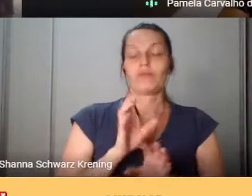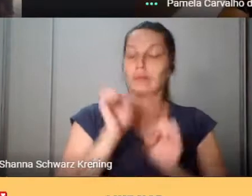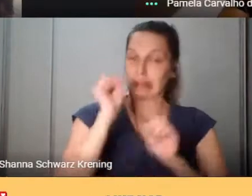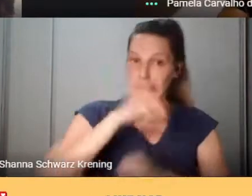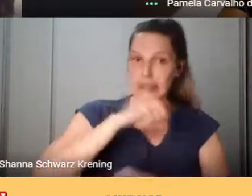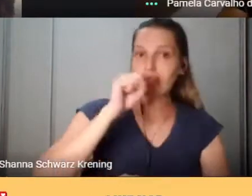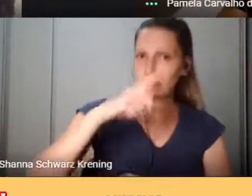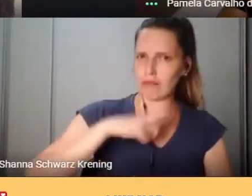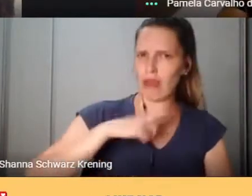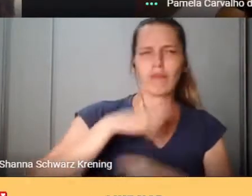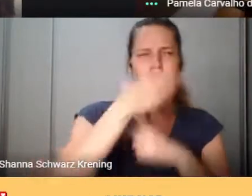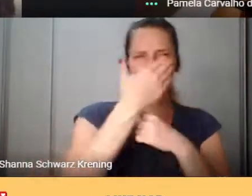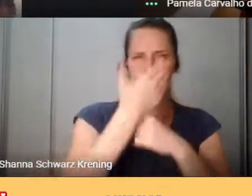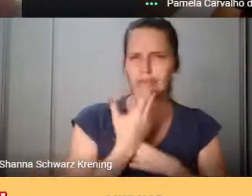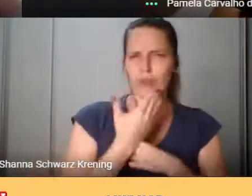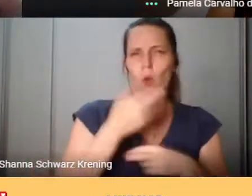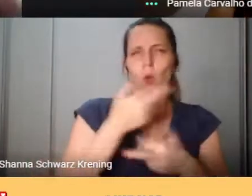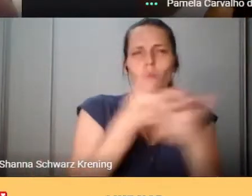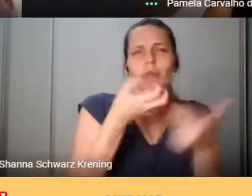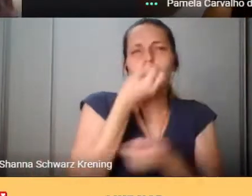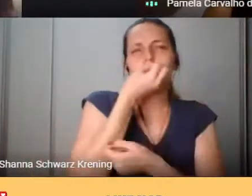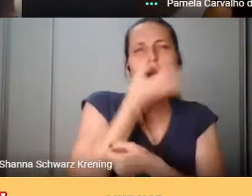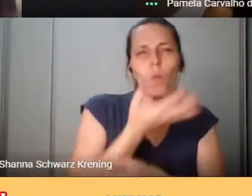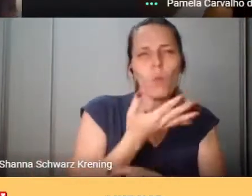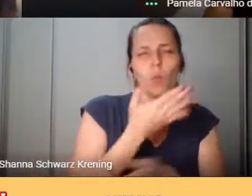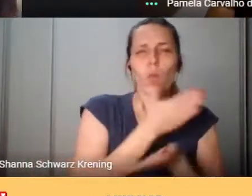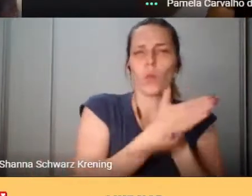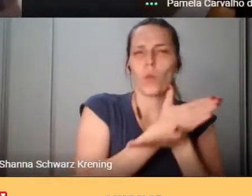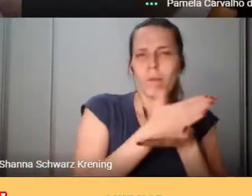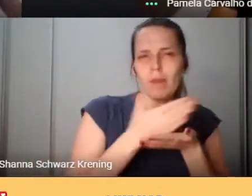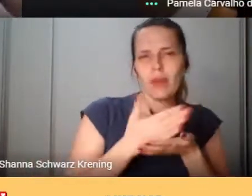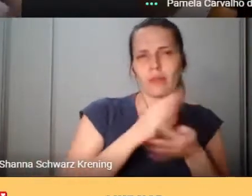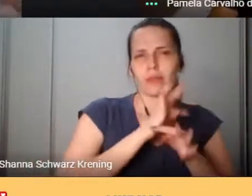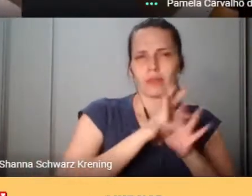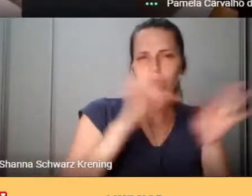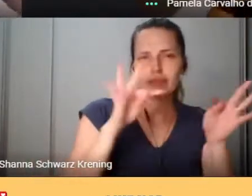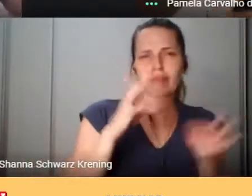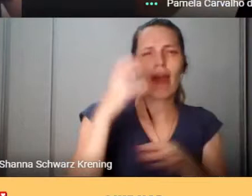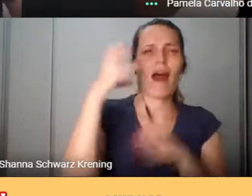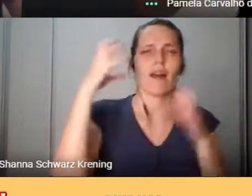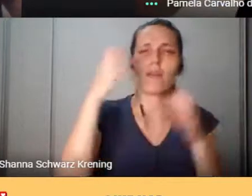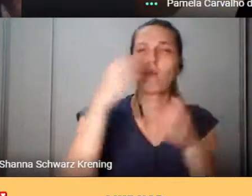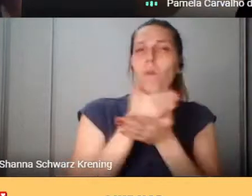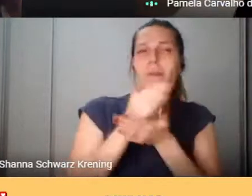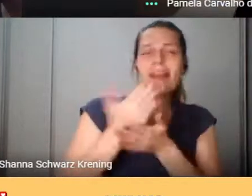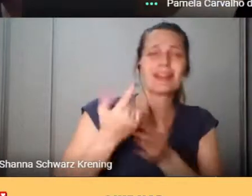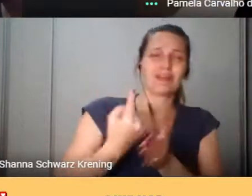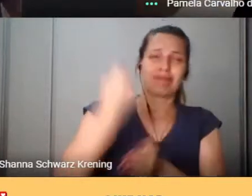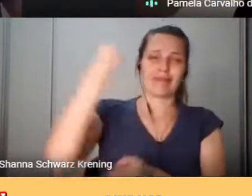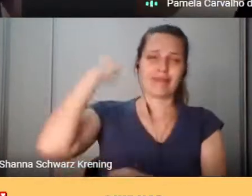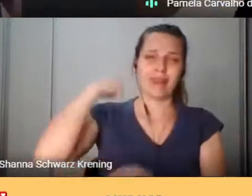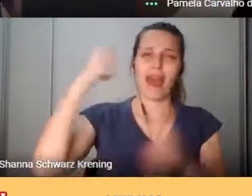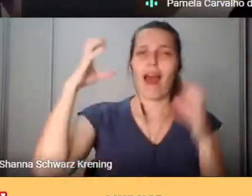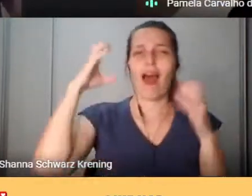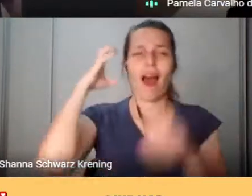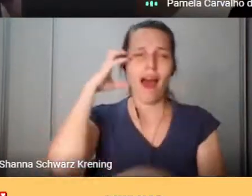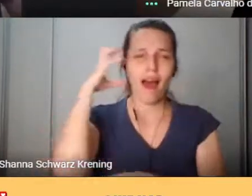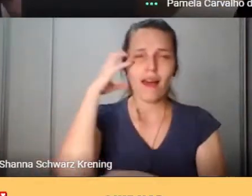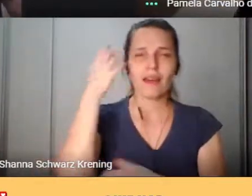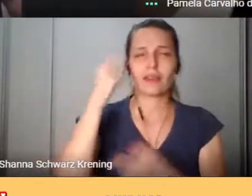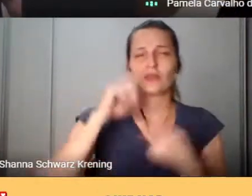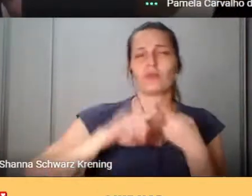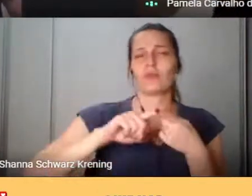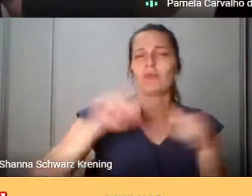muito benefícios desde o início, assim, né, desde o que ela vem, com o rádio, com a TV, e que vem acompanhando o nosso progresso,